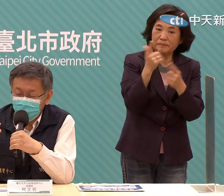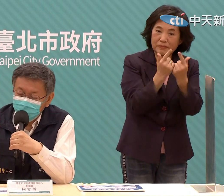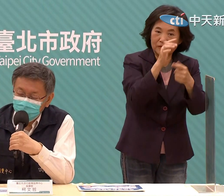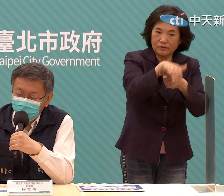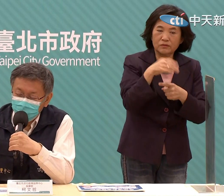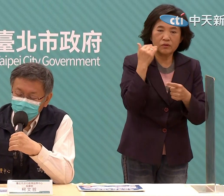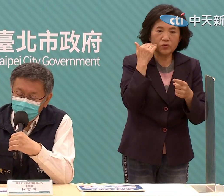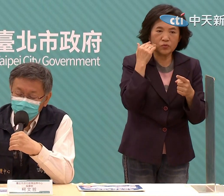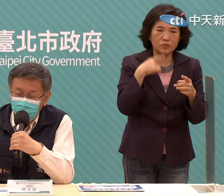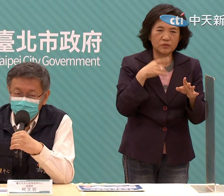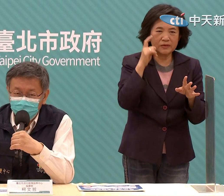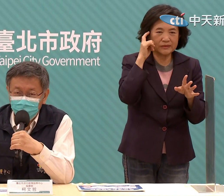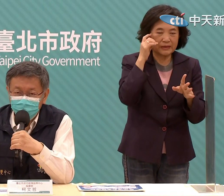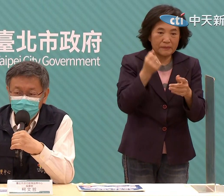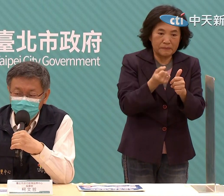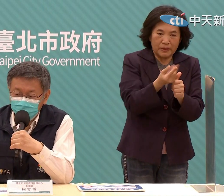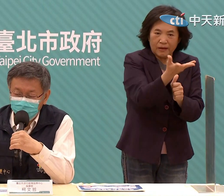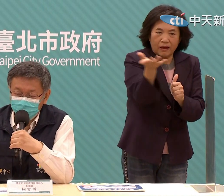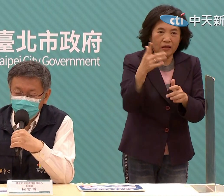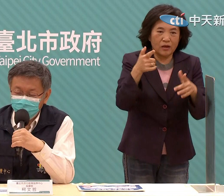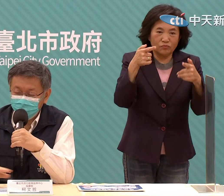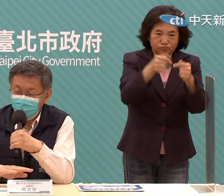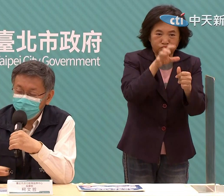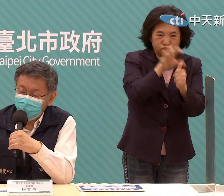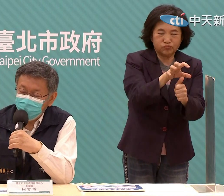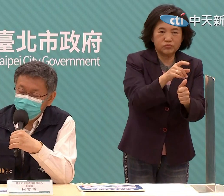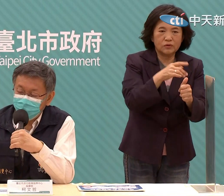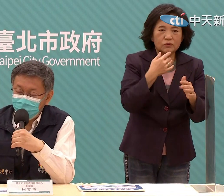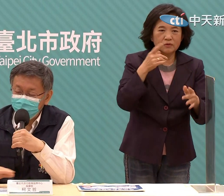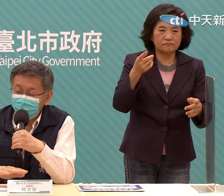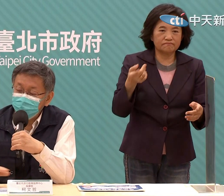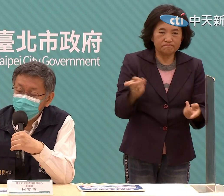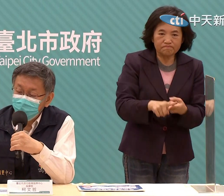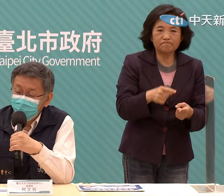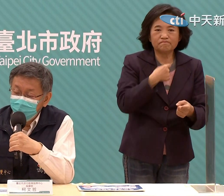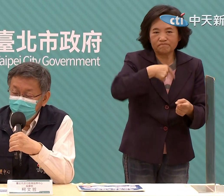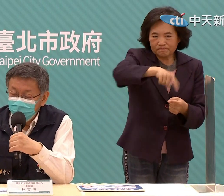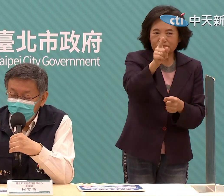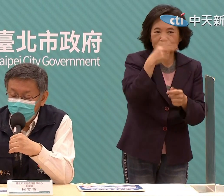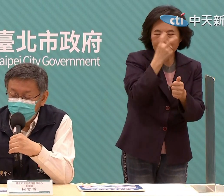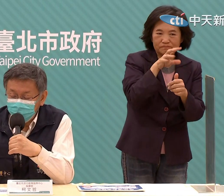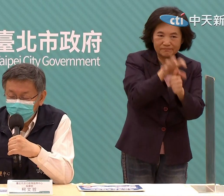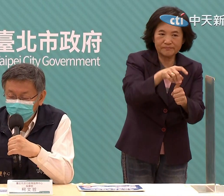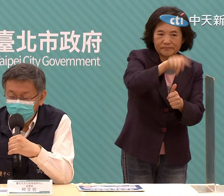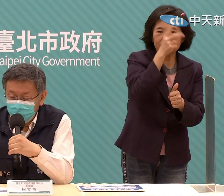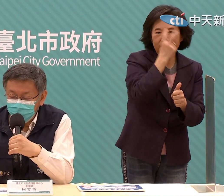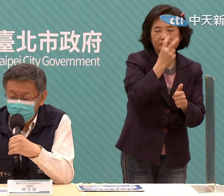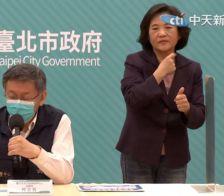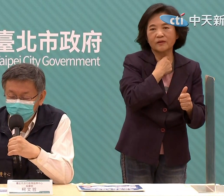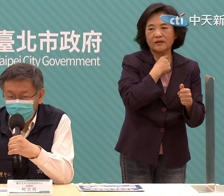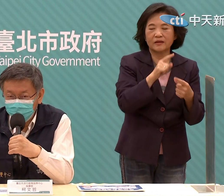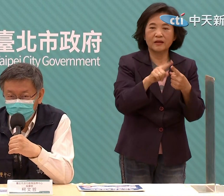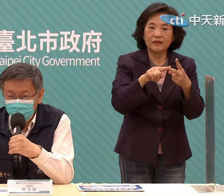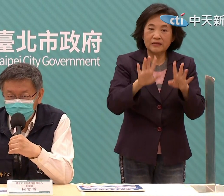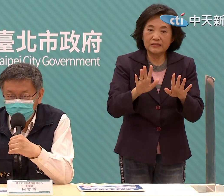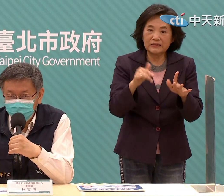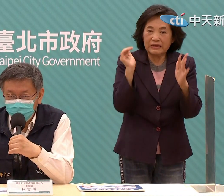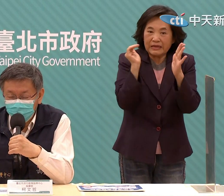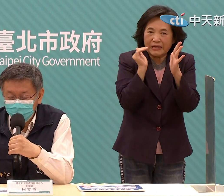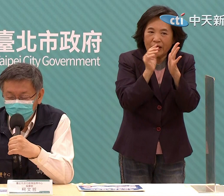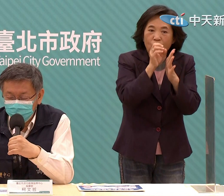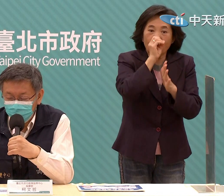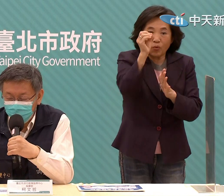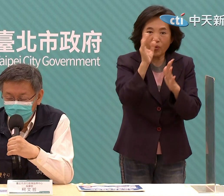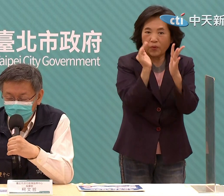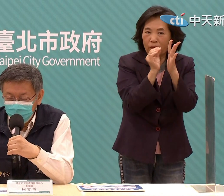把这个感染案例压下来，所以才会大规模的筛检。还有一种就是说，已经进入最后清零阶段，